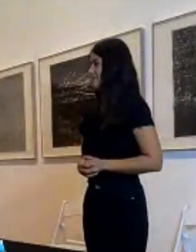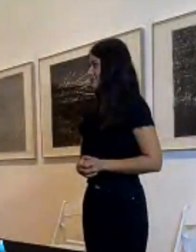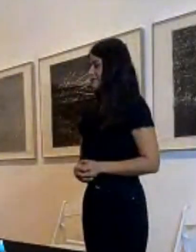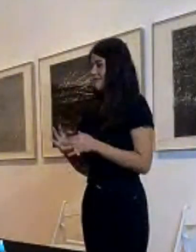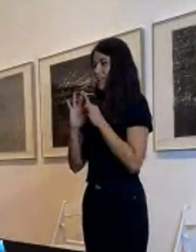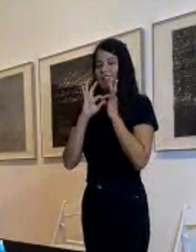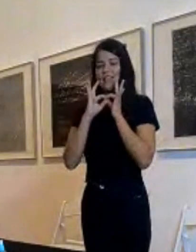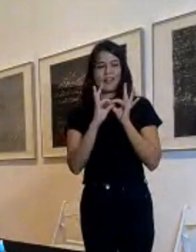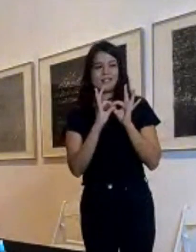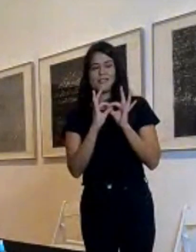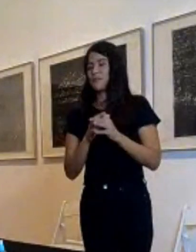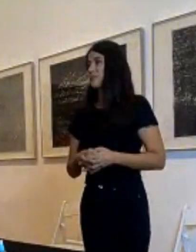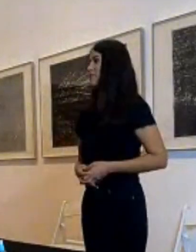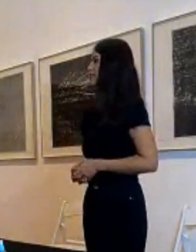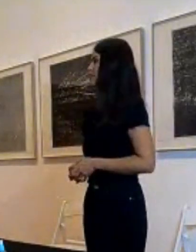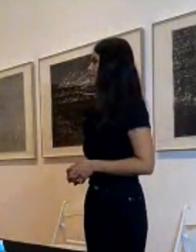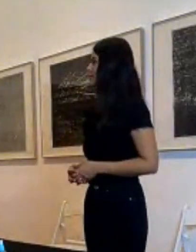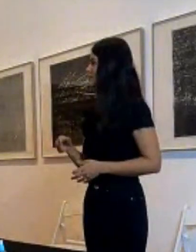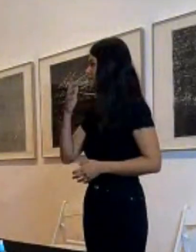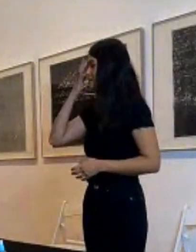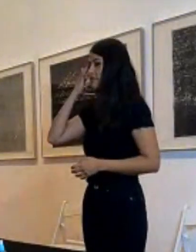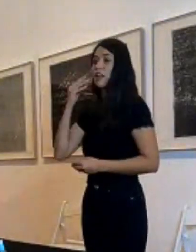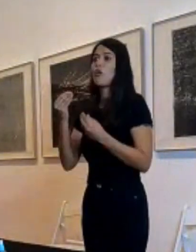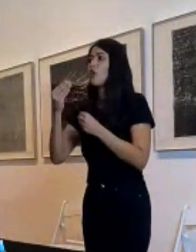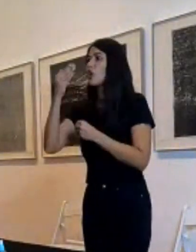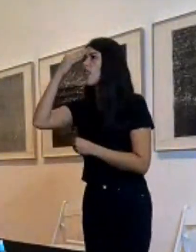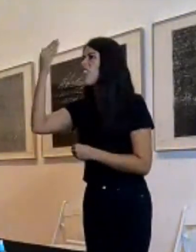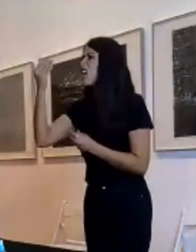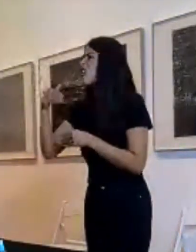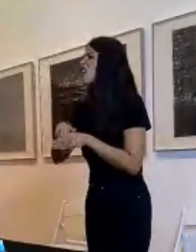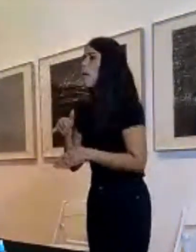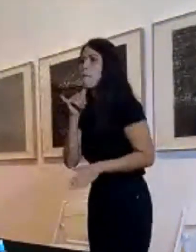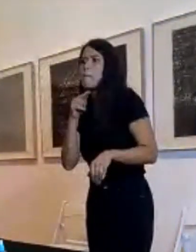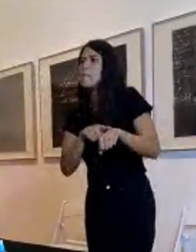Gracias, Pancho. Buenos días, buenas tardes, ya no sé.